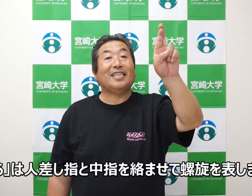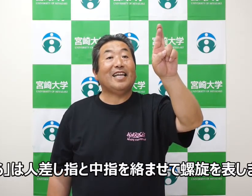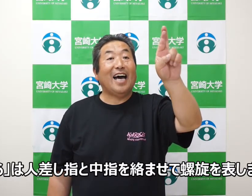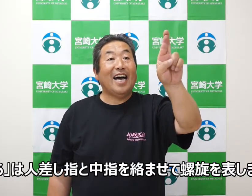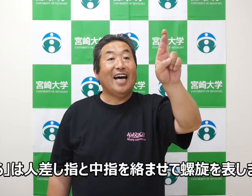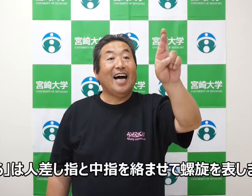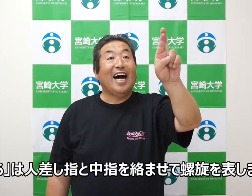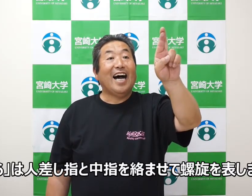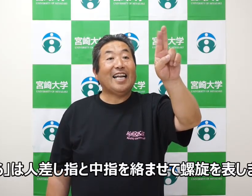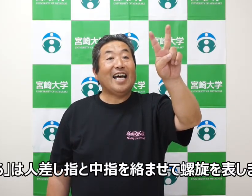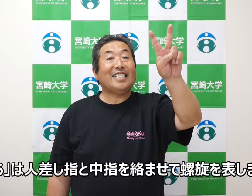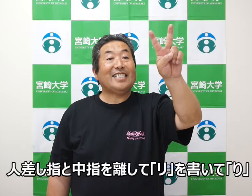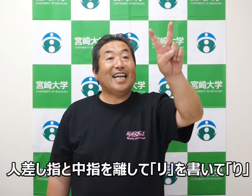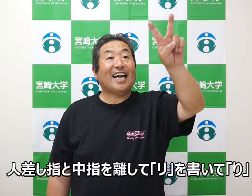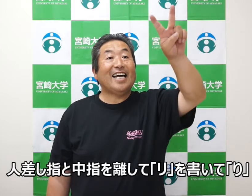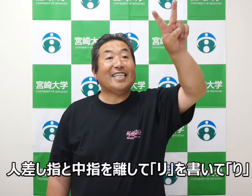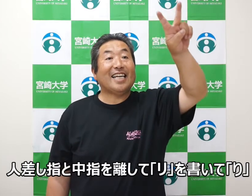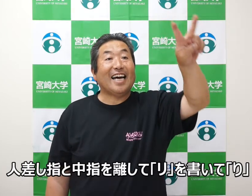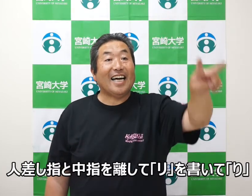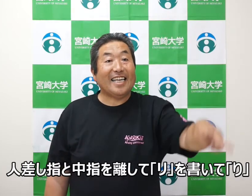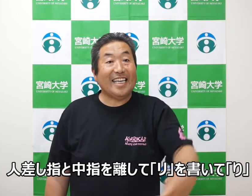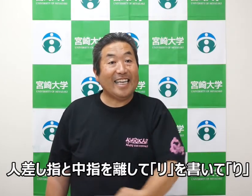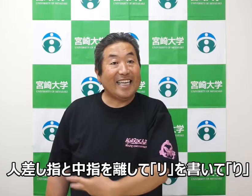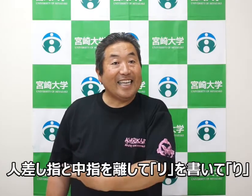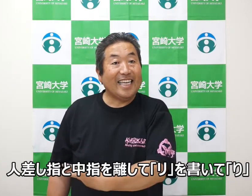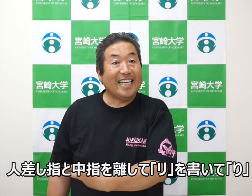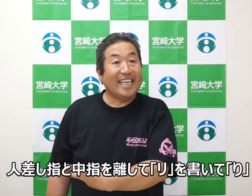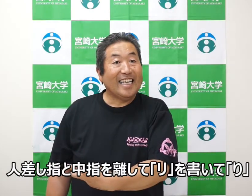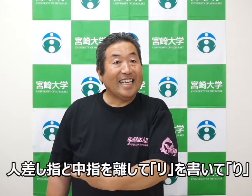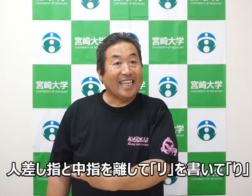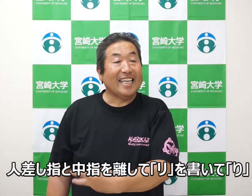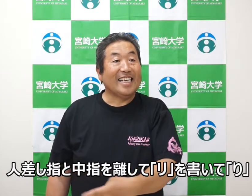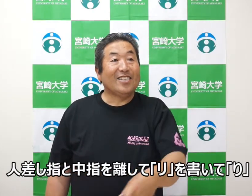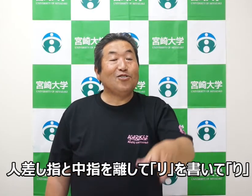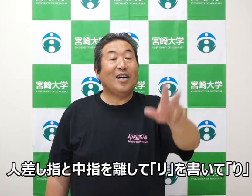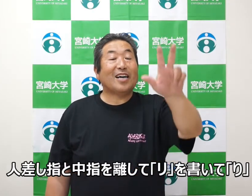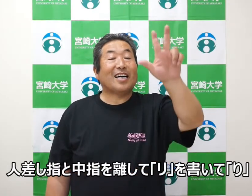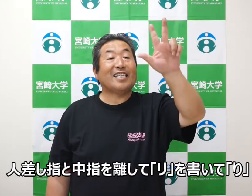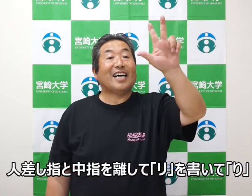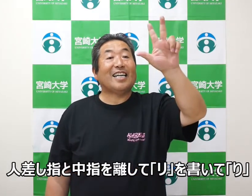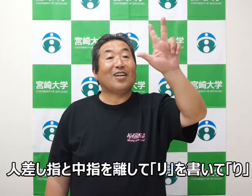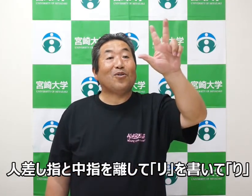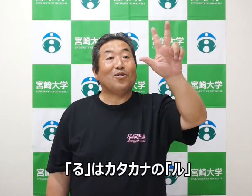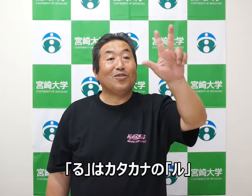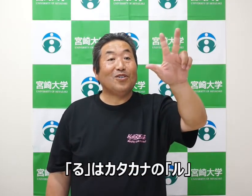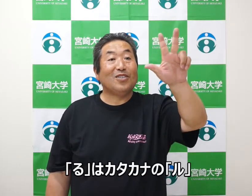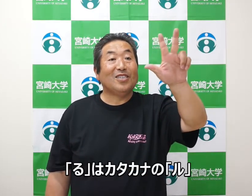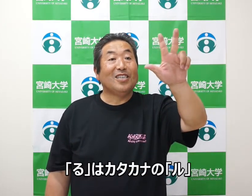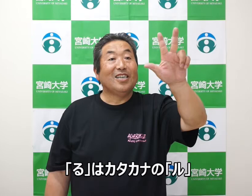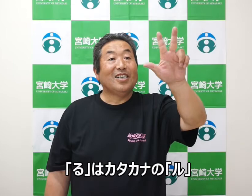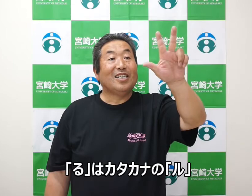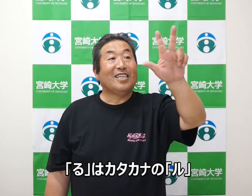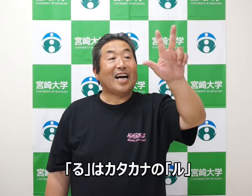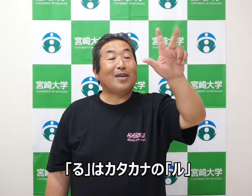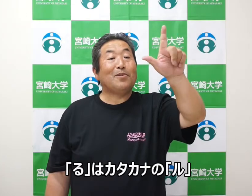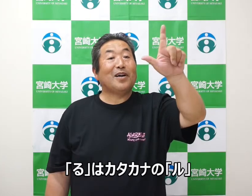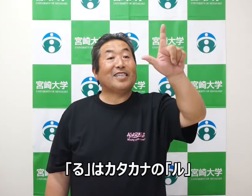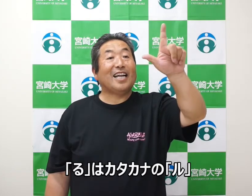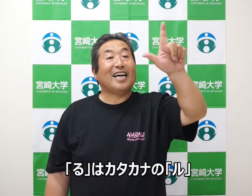ら。離して書いたら、り。るはカタカナのる。中指曲げたらカタ